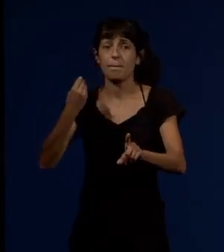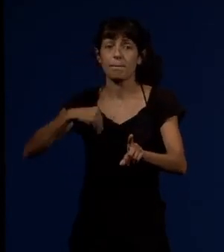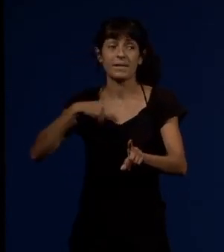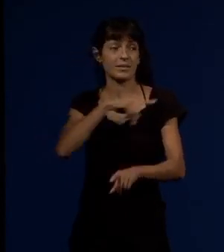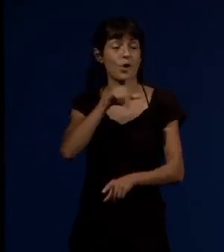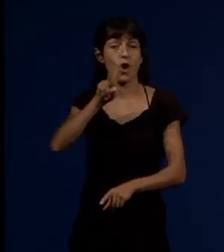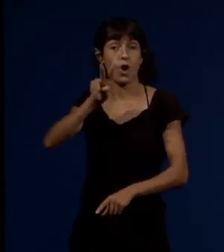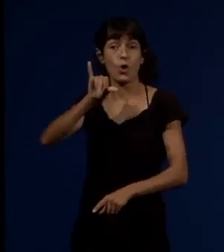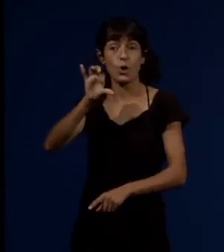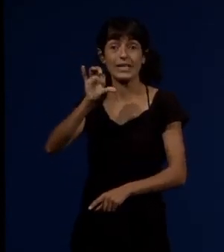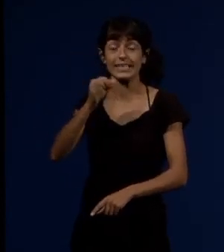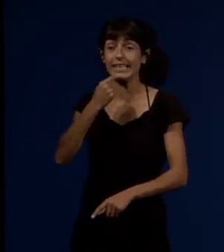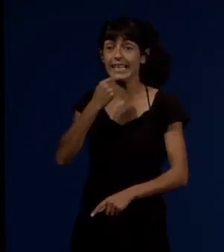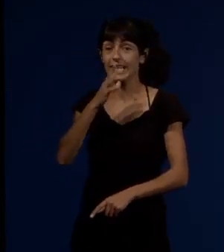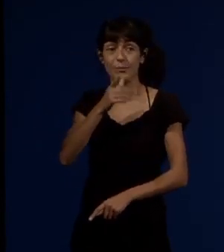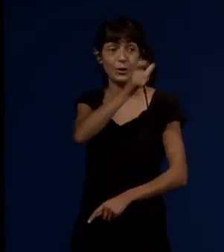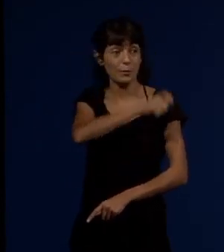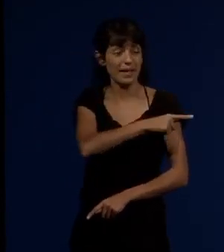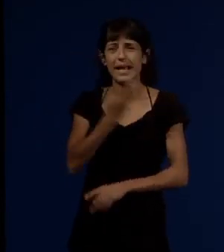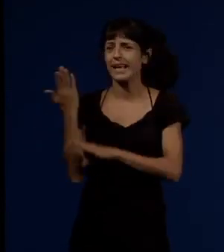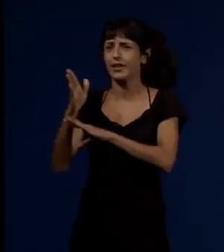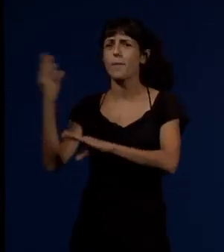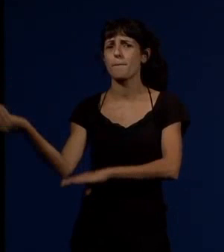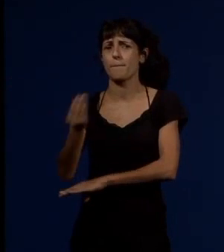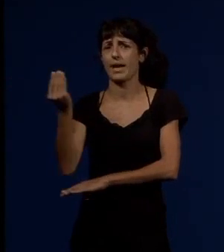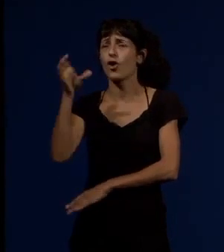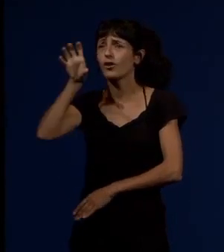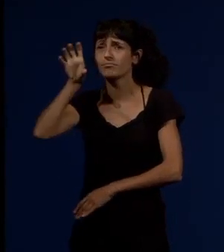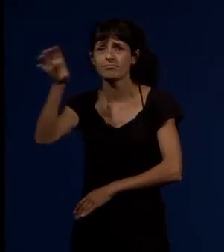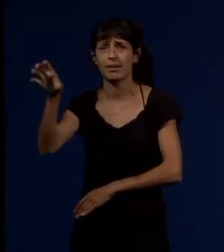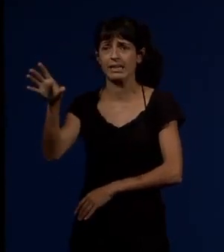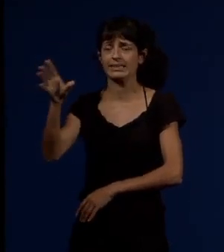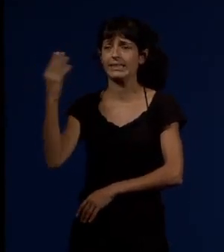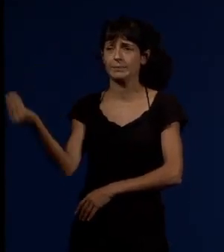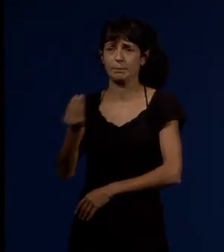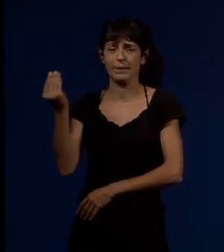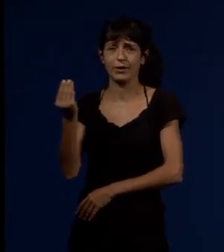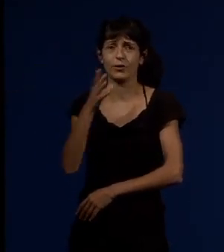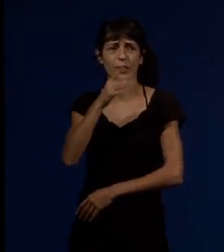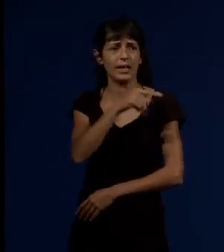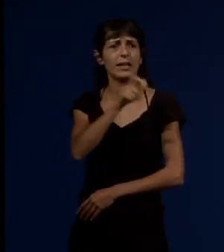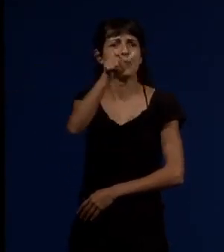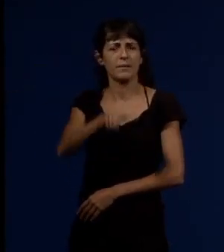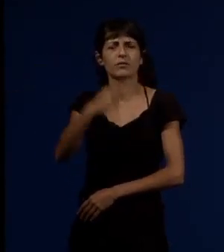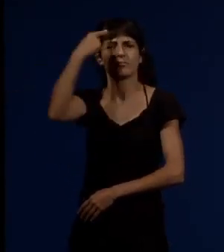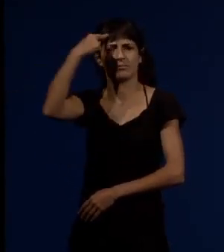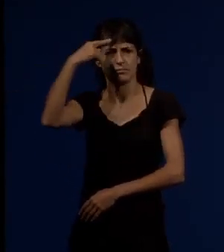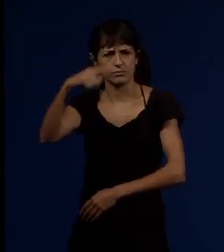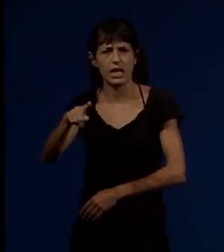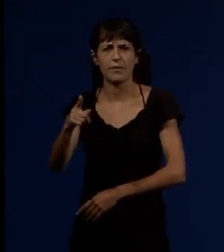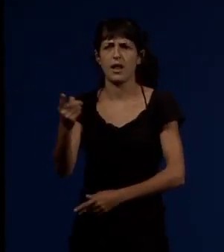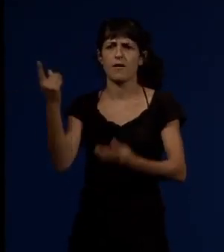hai mellor candidato no noso país, non hai mellor candidato en Galicia. Temos un home culto, un home formado,